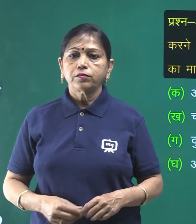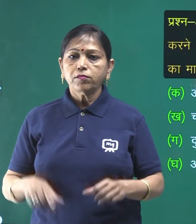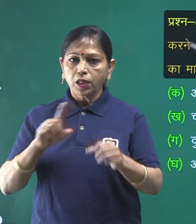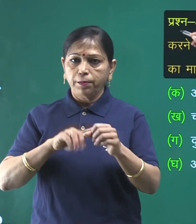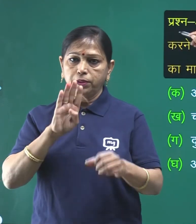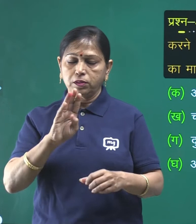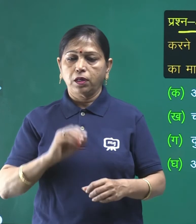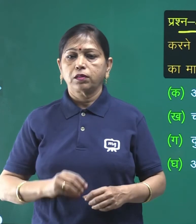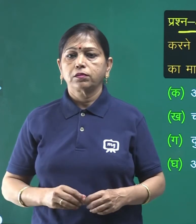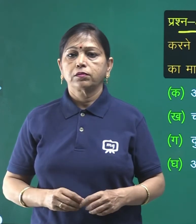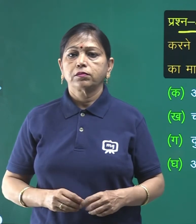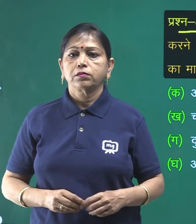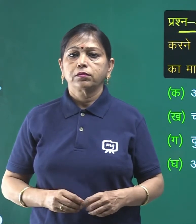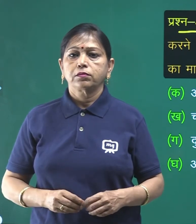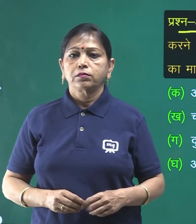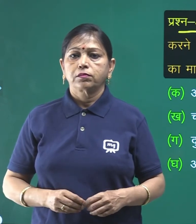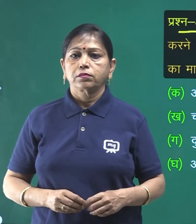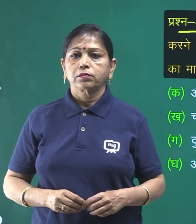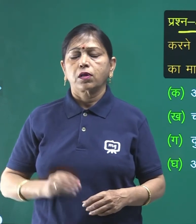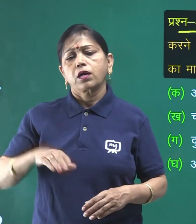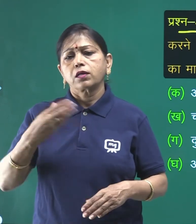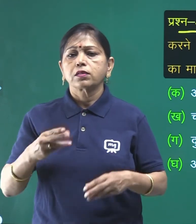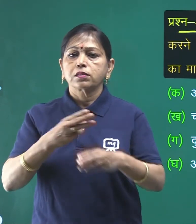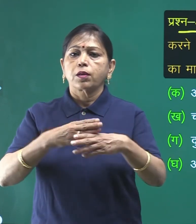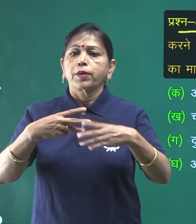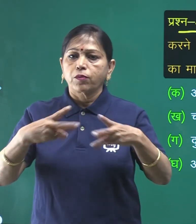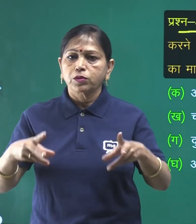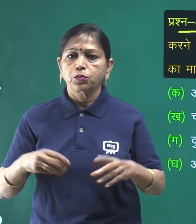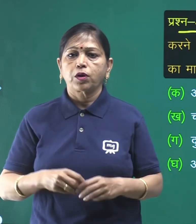प्रश्न 4 किसी पिंड का